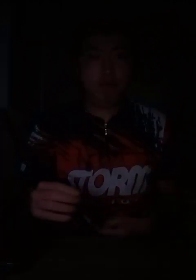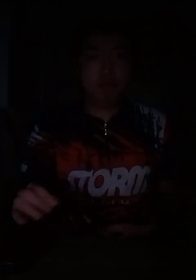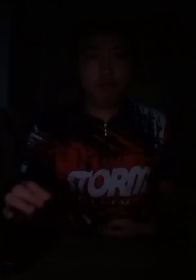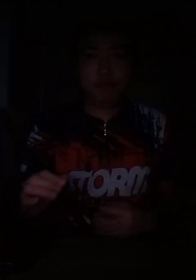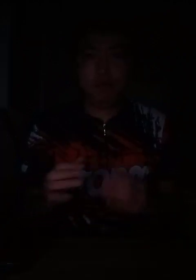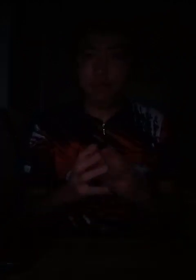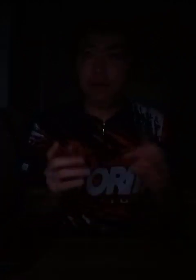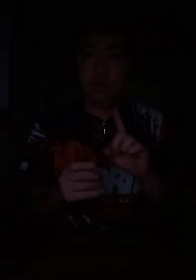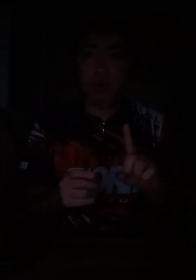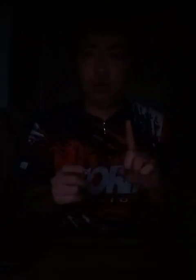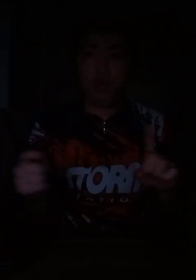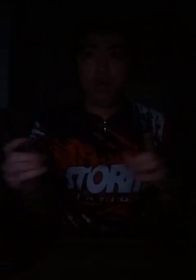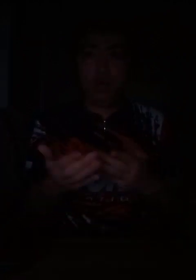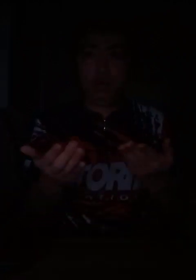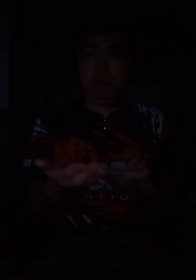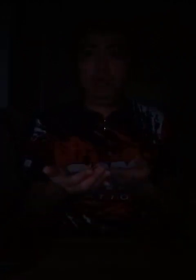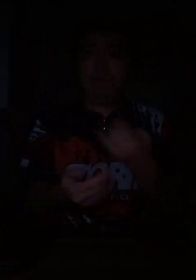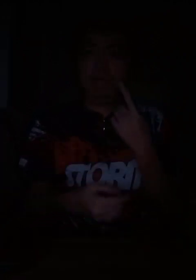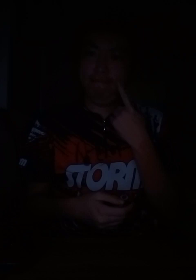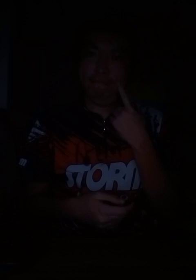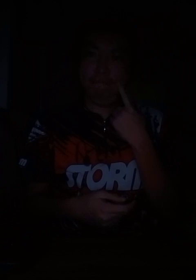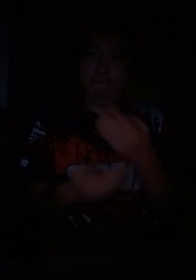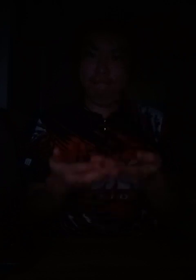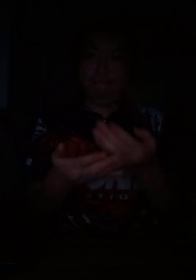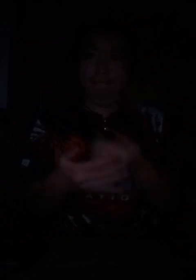여기 어때에서 예약하면 베스킨라빈스 무료.